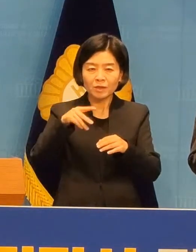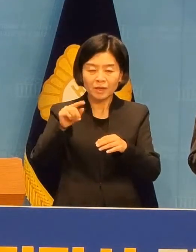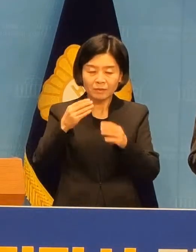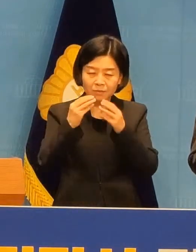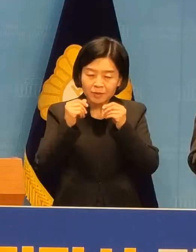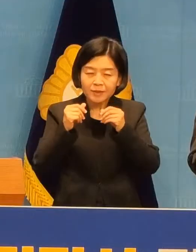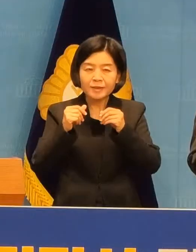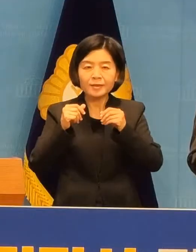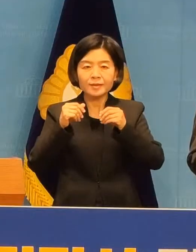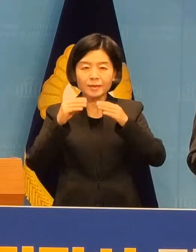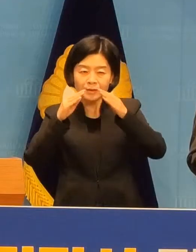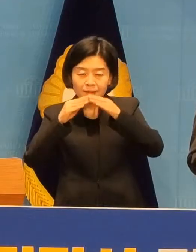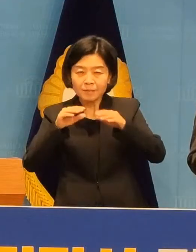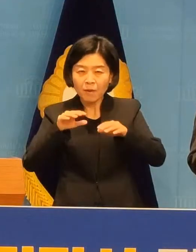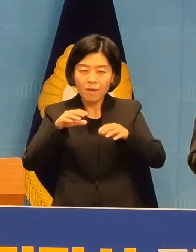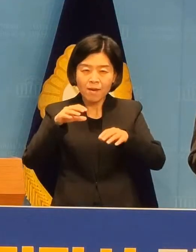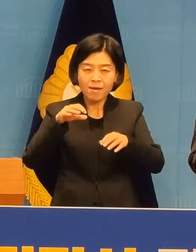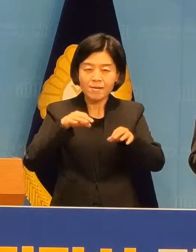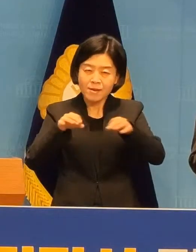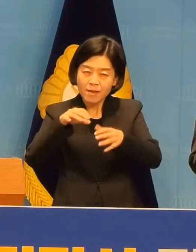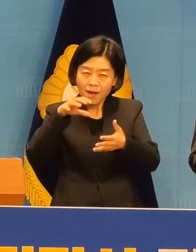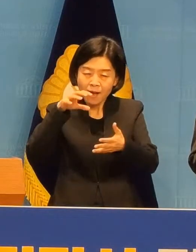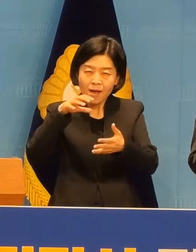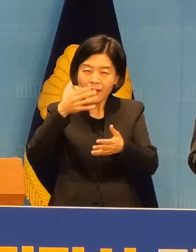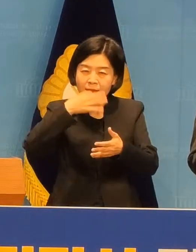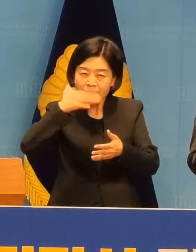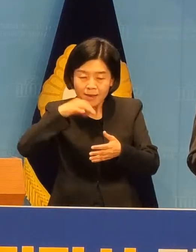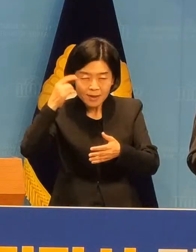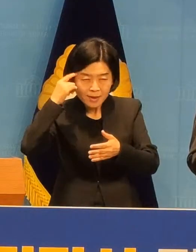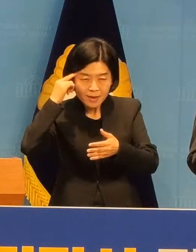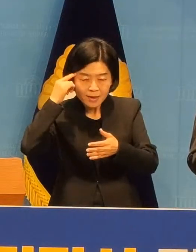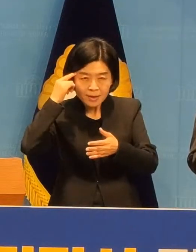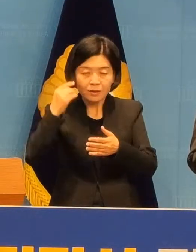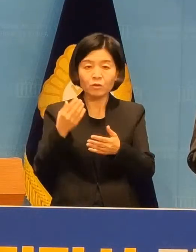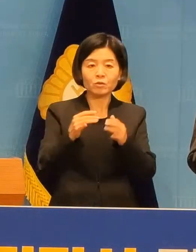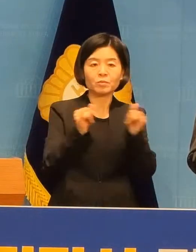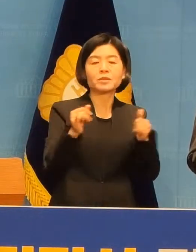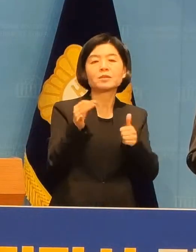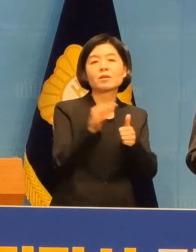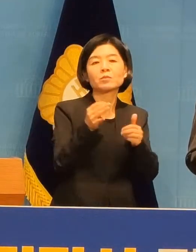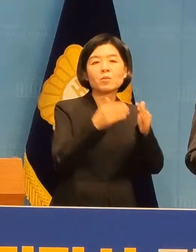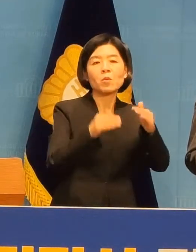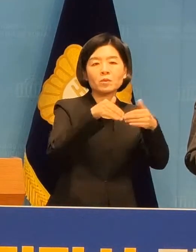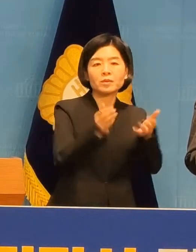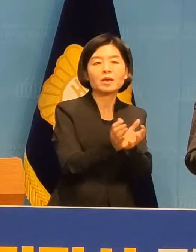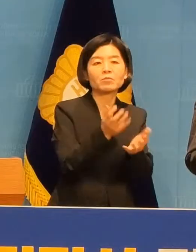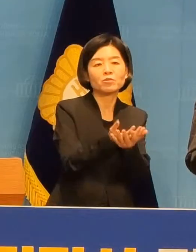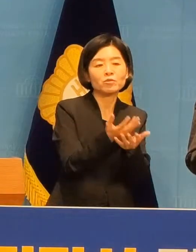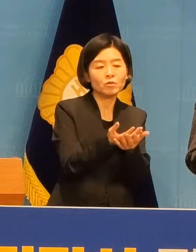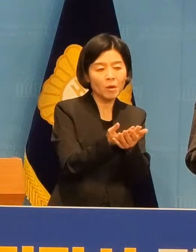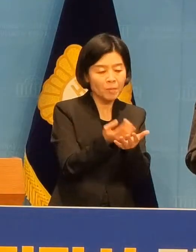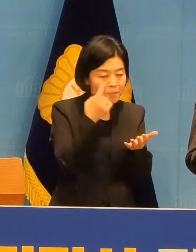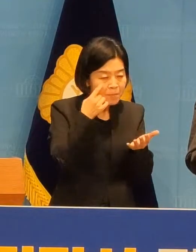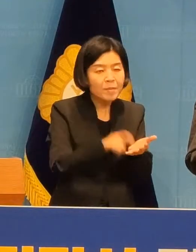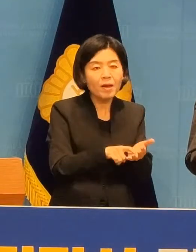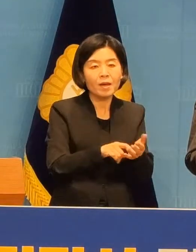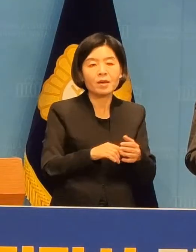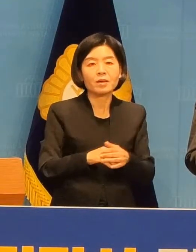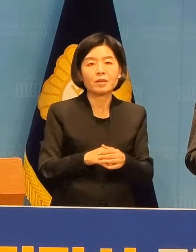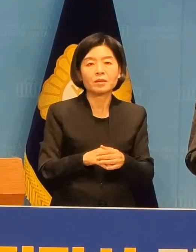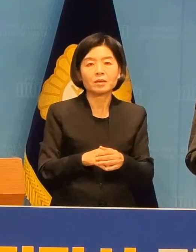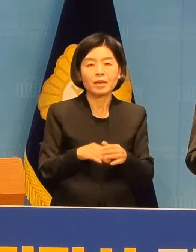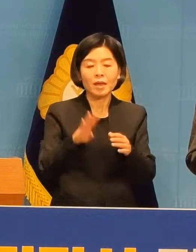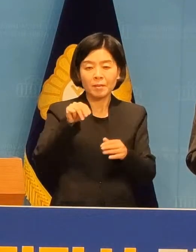국민연금공단 내부 문건 공개를 통해 증명했습니다. 국감 증인으로 나선 MBK 김병주